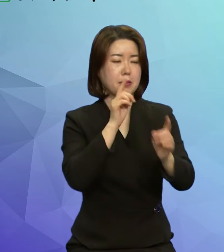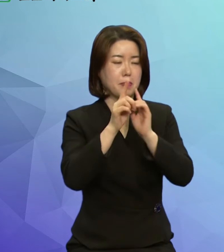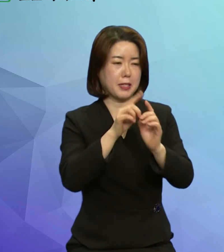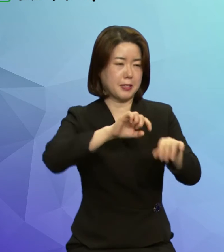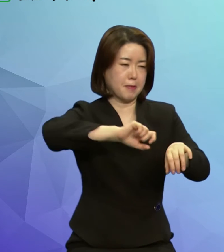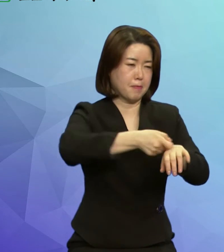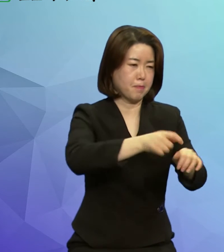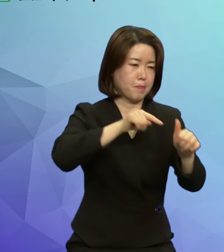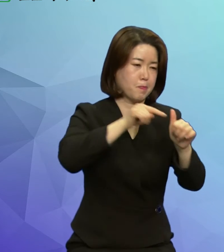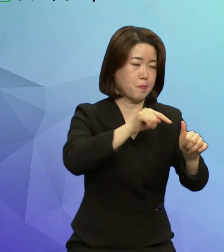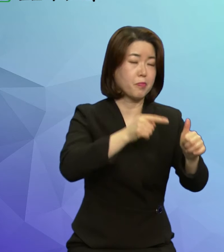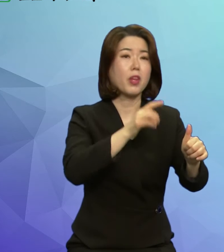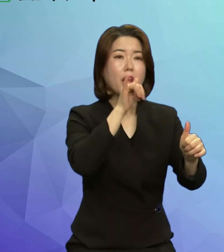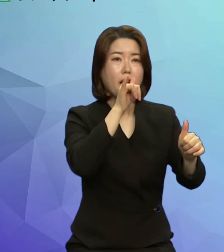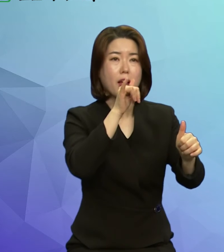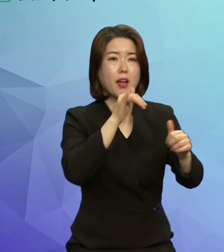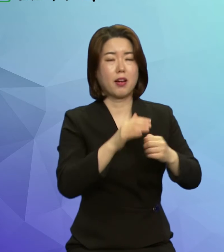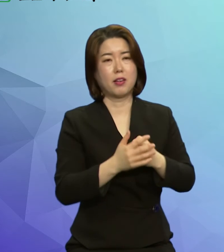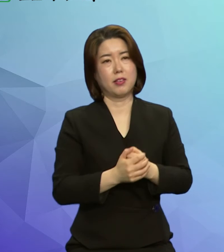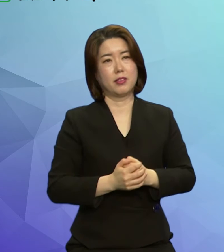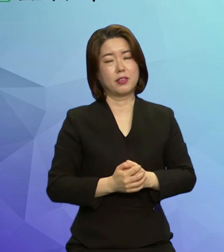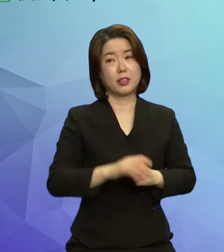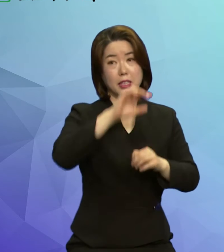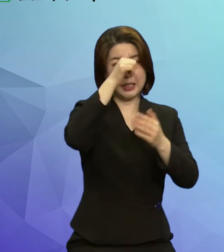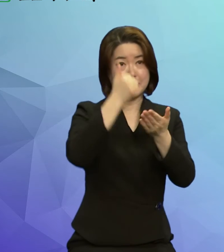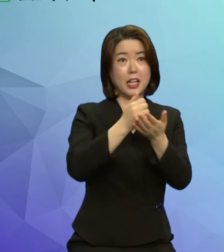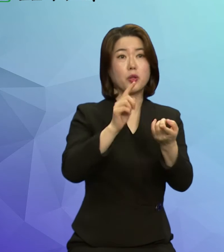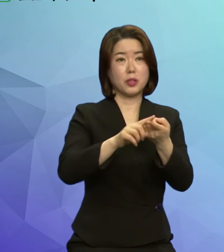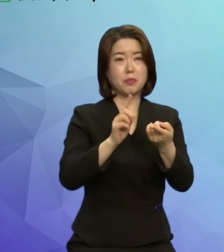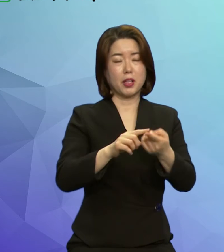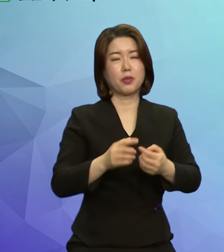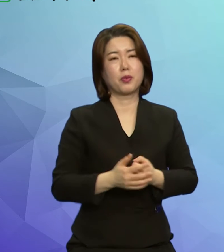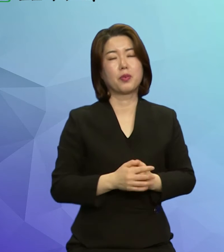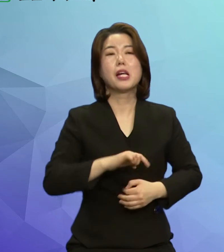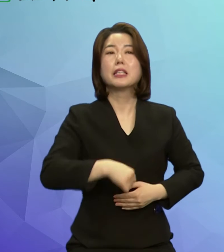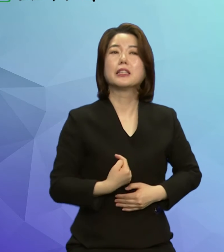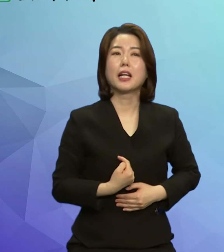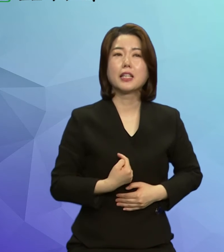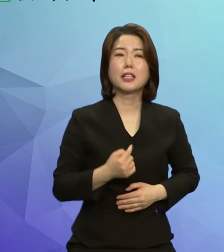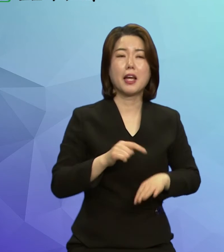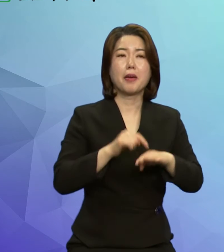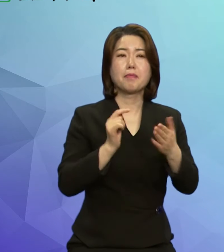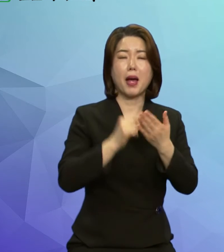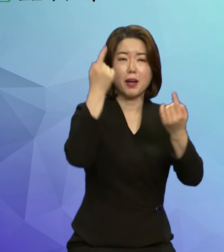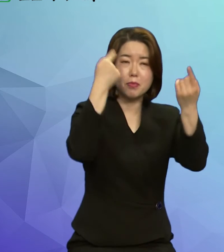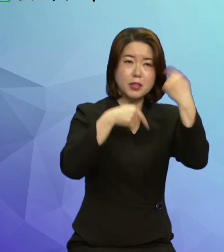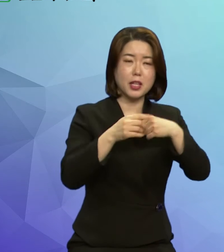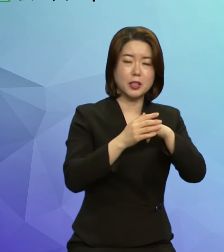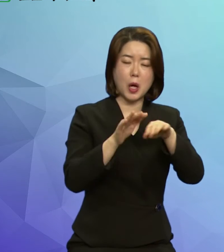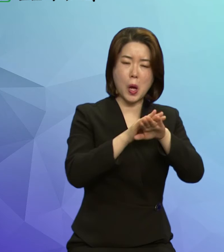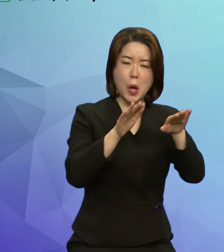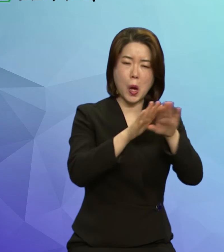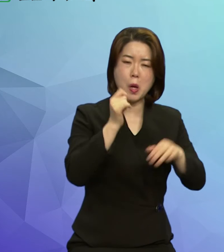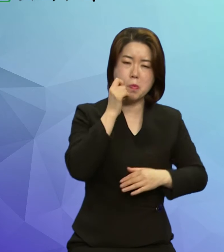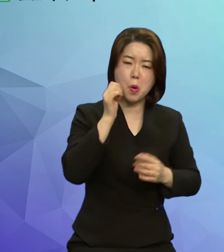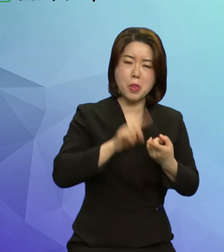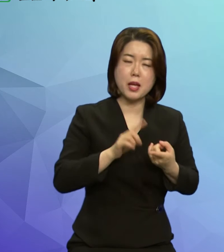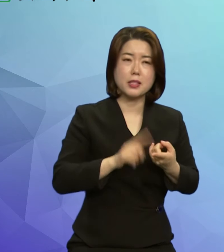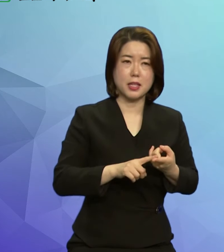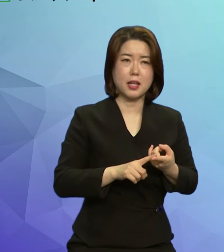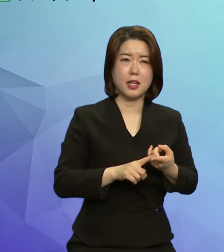말씀을 강요했다. 장로님은 장로님대로 자기 자신의 마음의 상처를 해결하지 못한